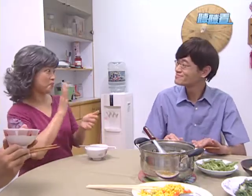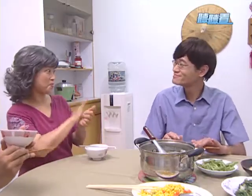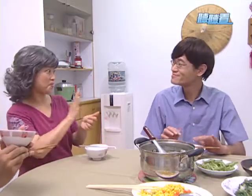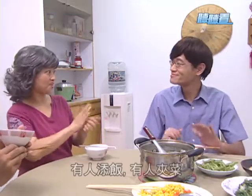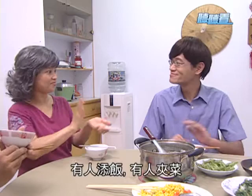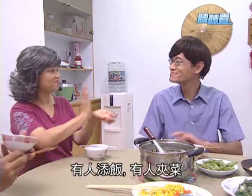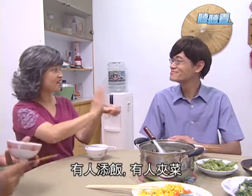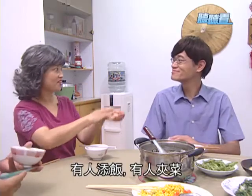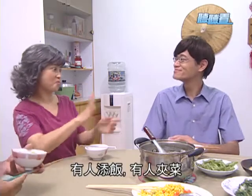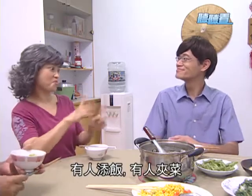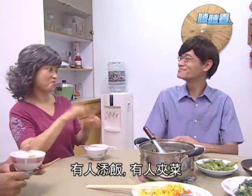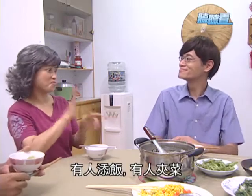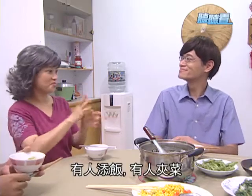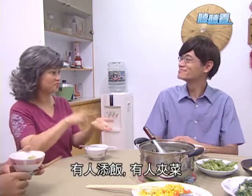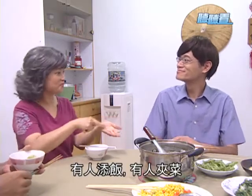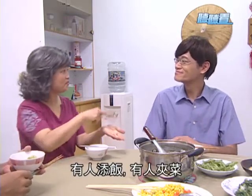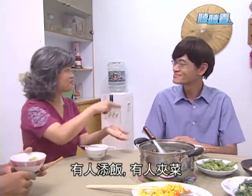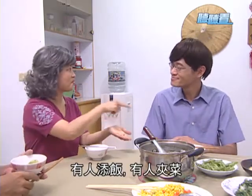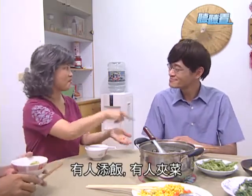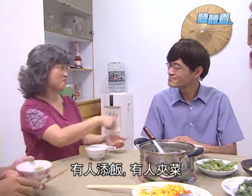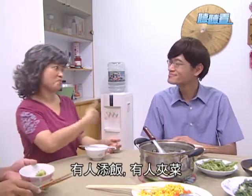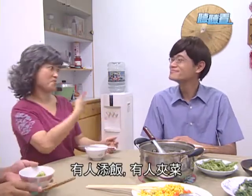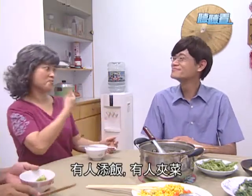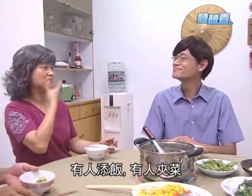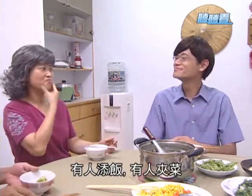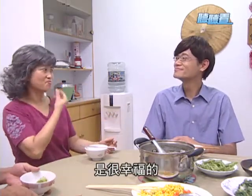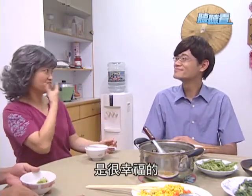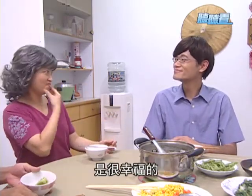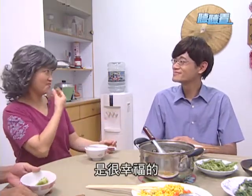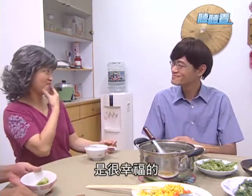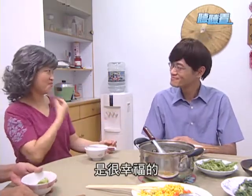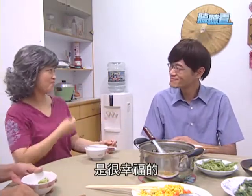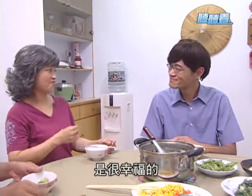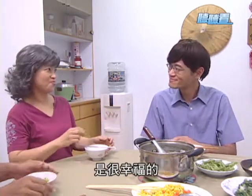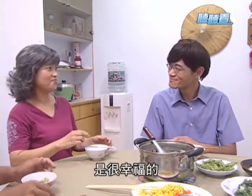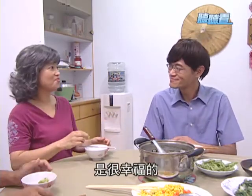哦，有人添饭，啊，有人夹菜，是很幸福的。